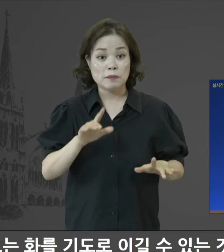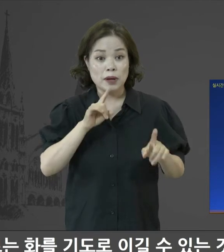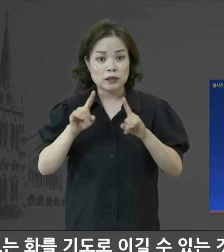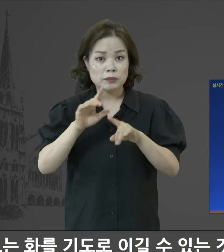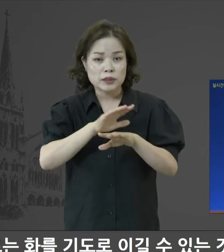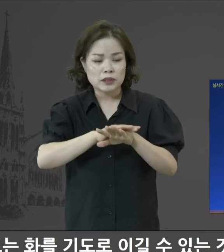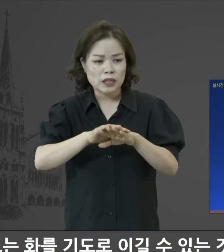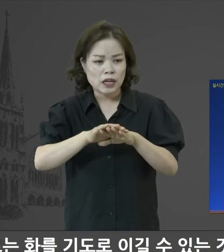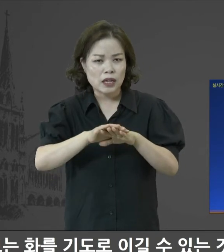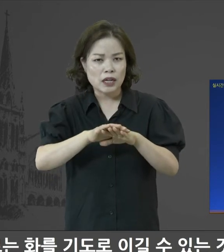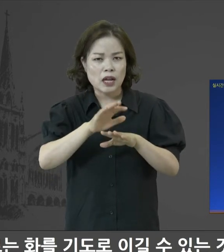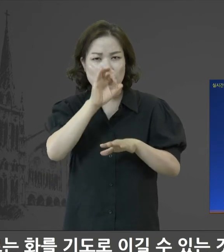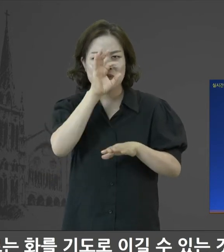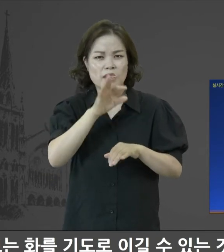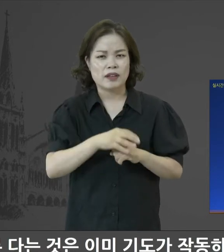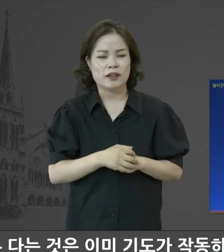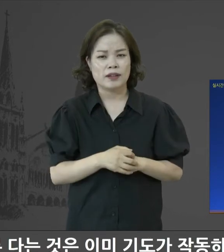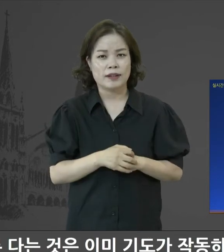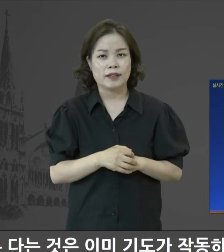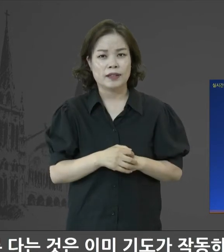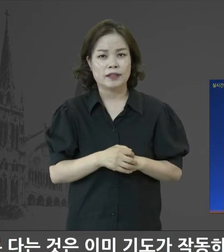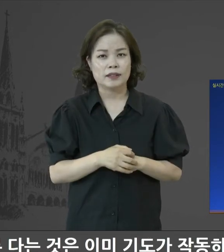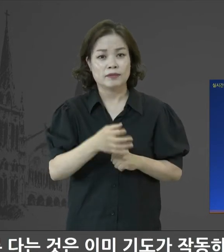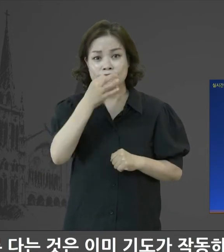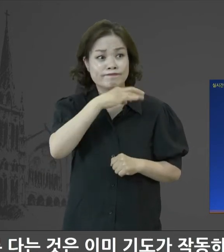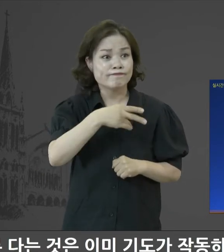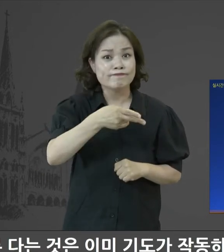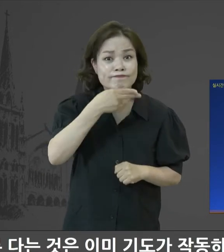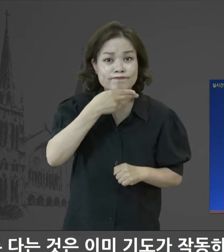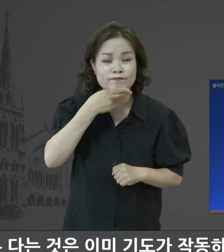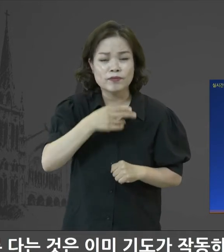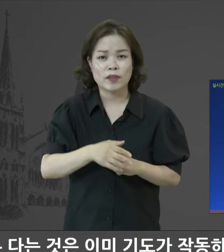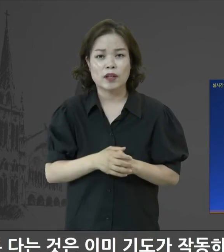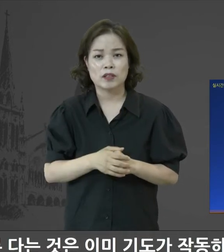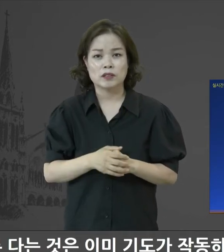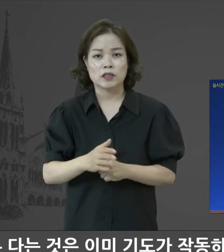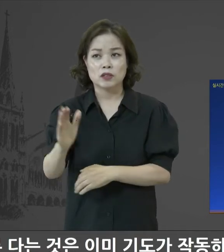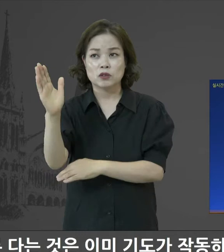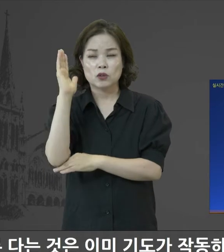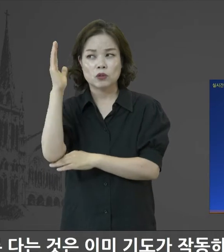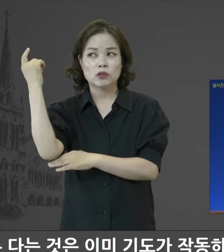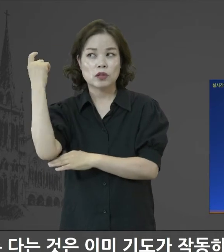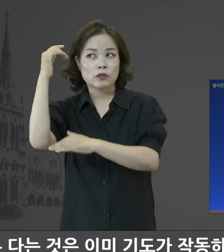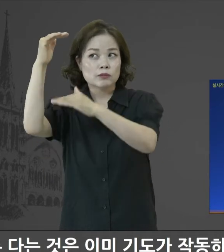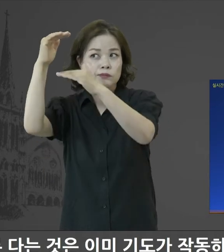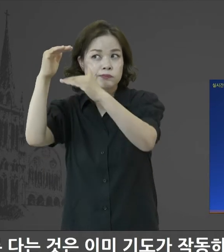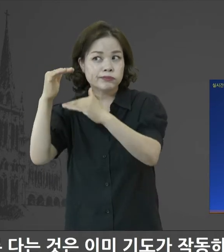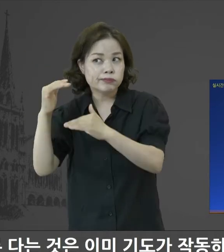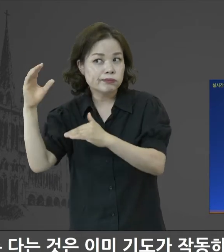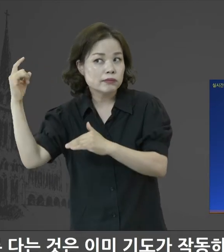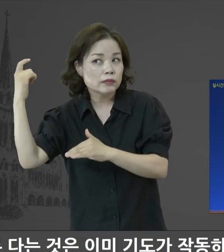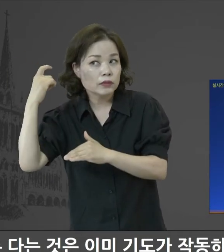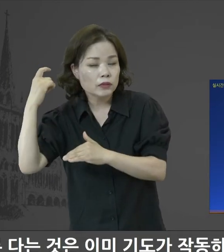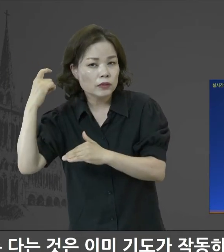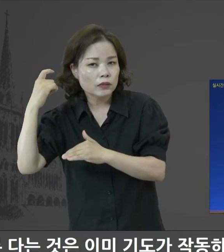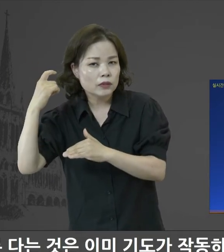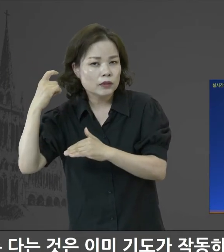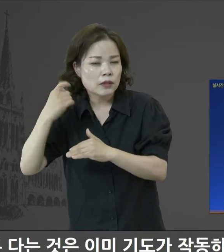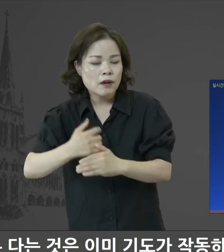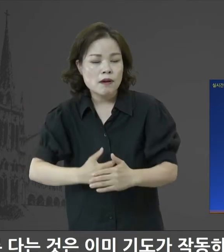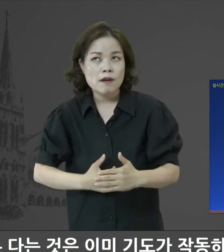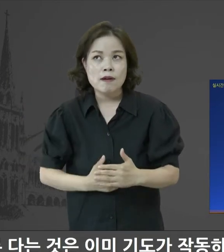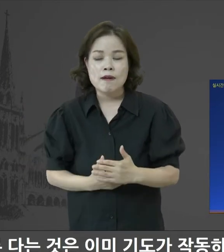잘 작동을 안 해요. 그렇기 때문에 오늘 같은 이 설교 말씀을 들으면서 이 치밀어